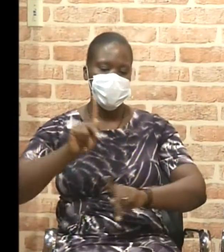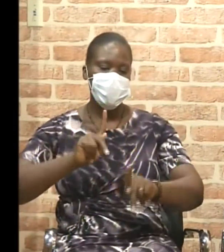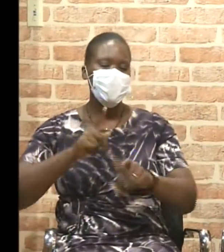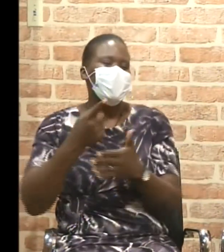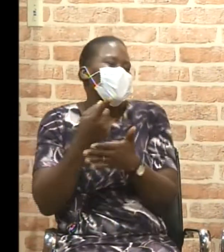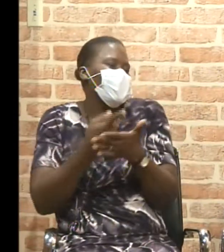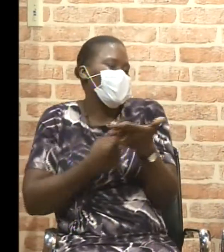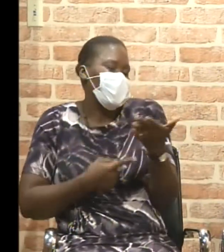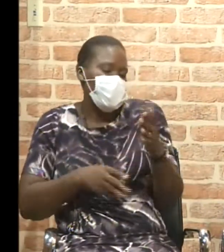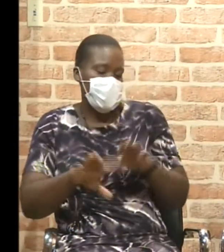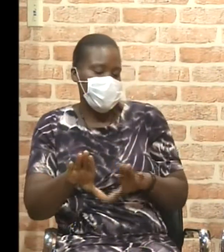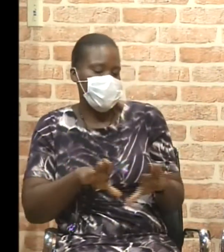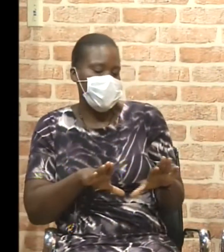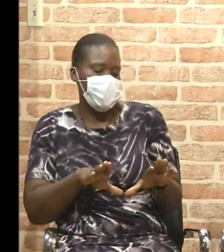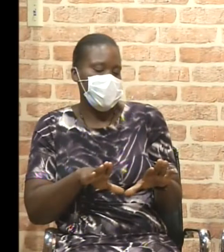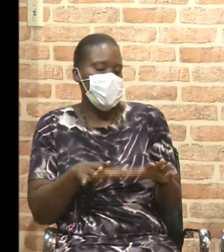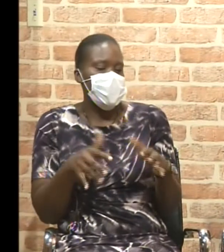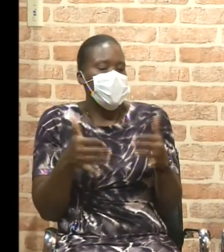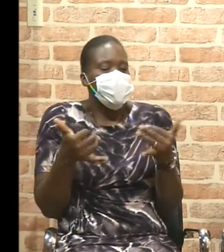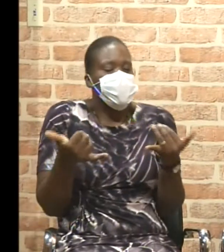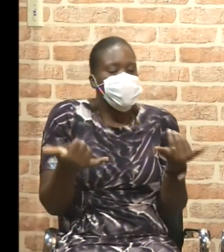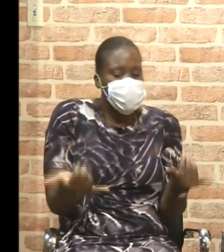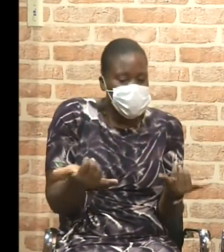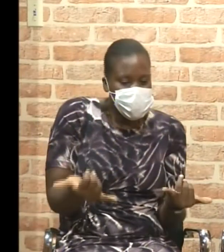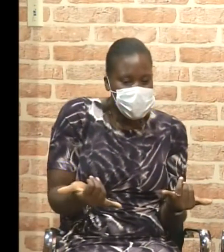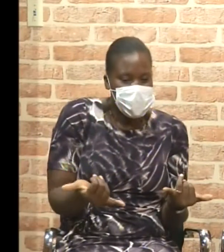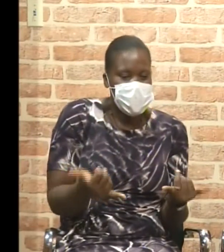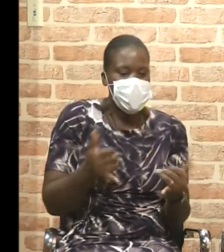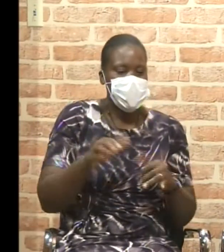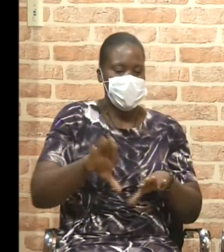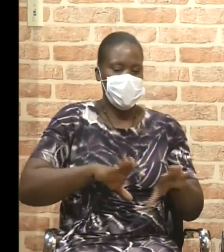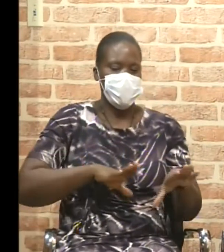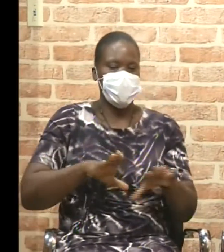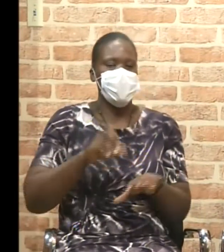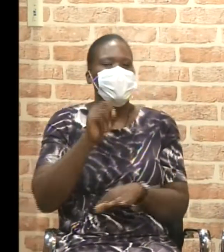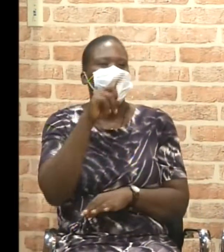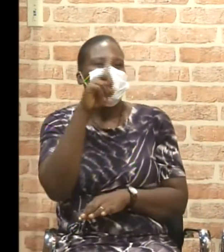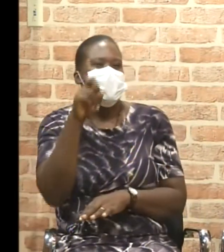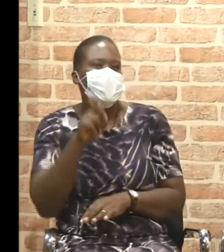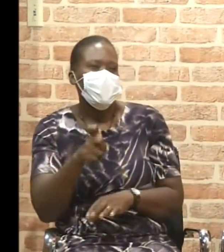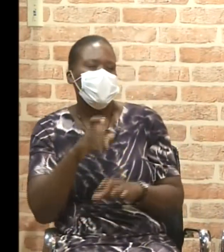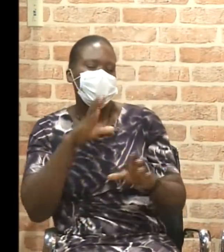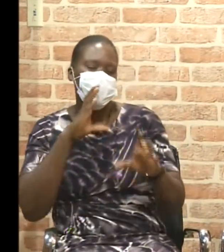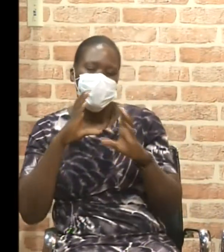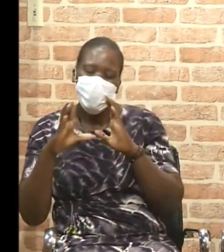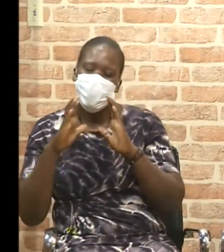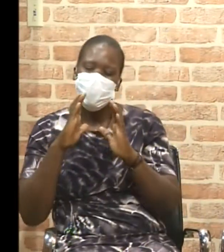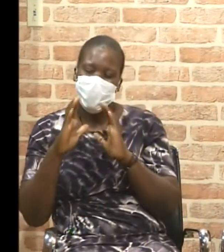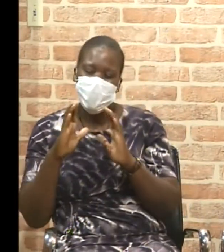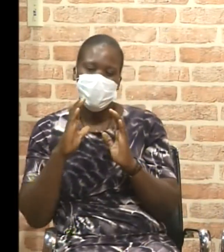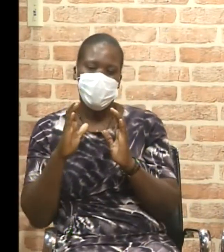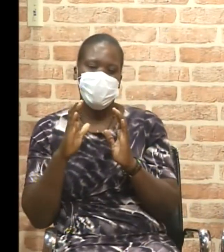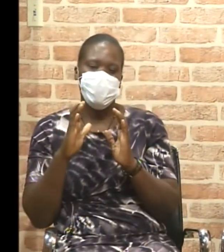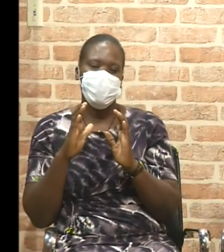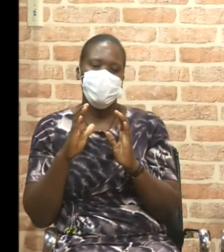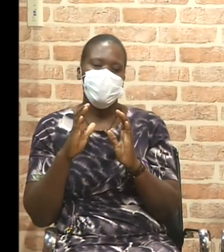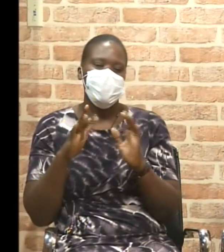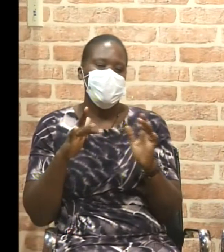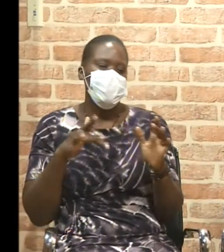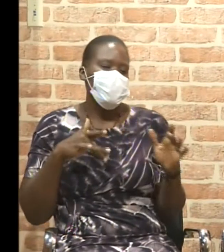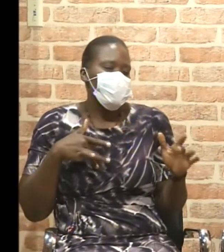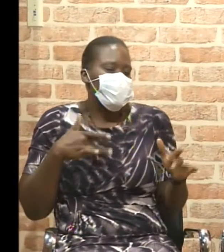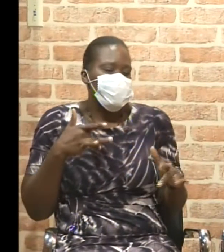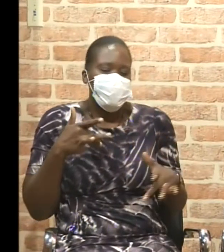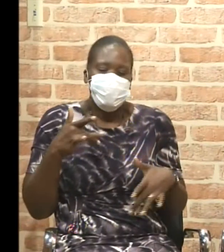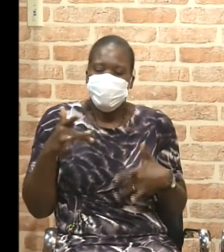Et jusqu'à présent, et ça que nous faisons, question communication, par exemple. Et nous très sensibles à ça,